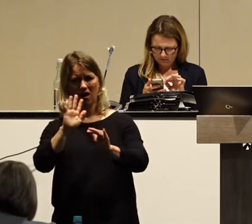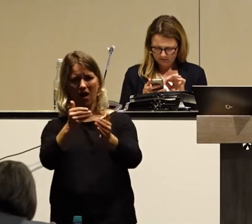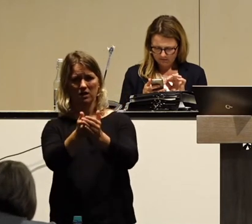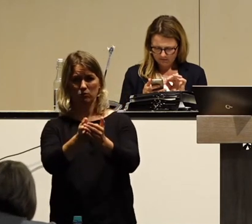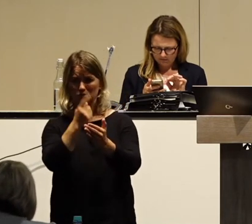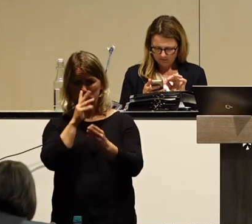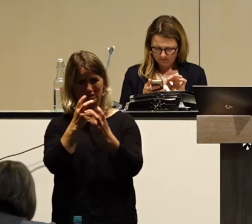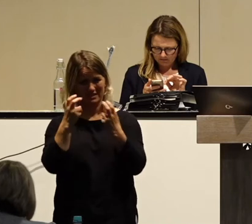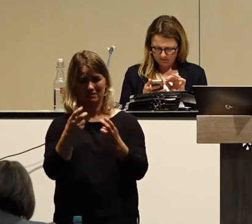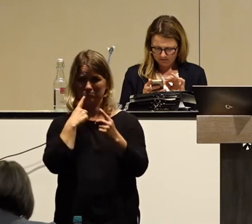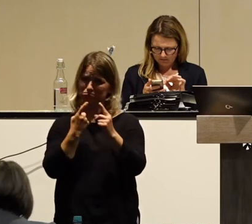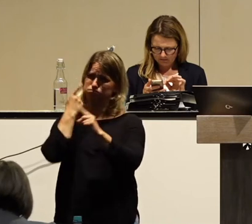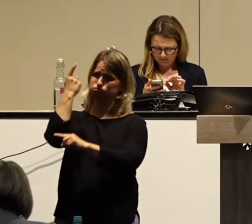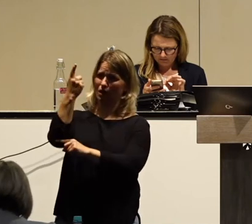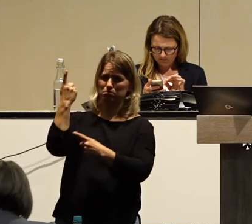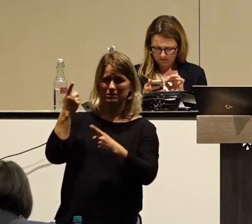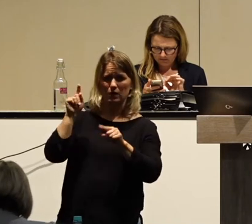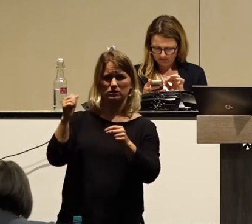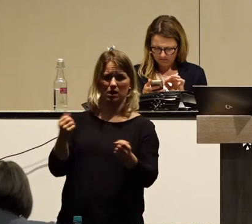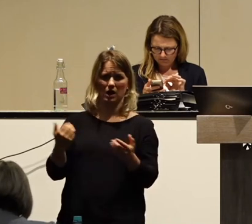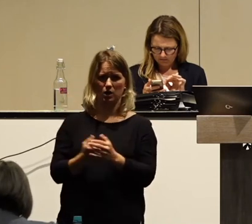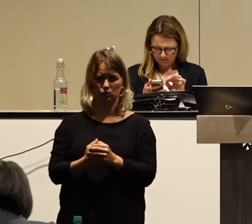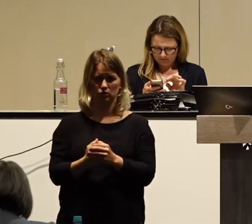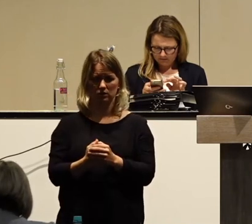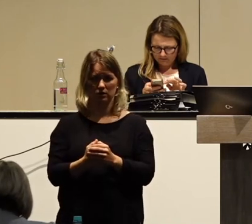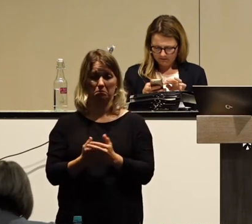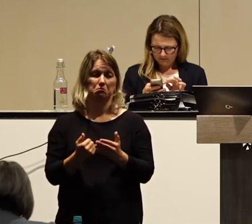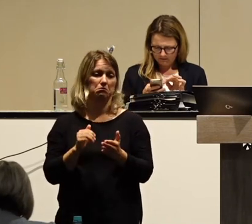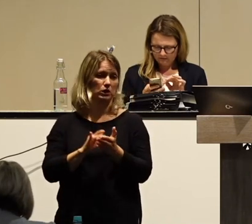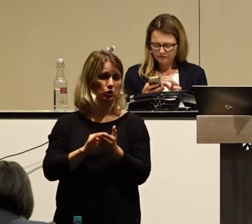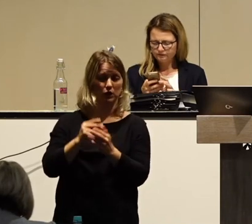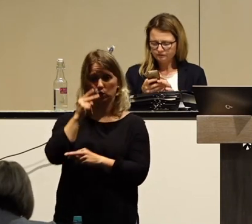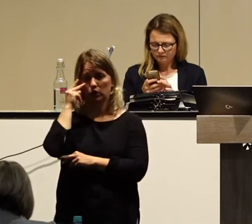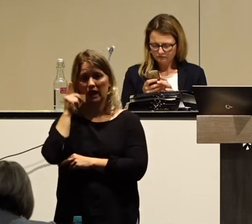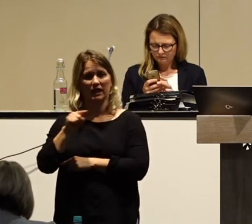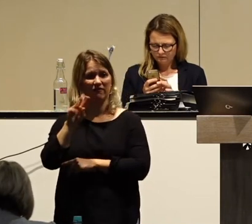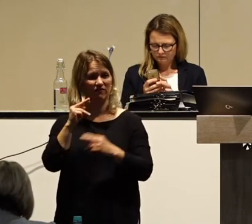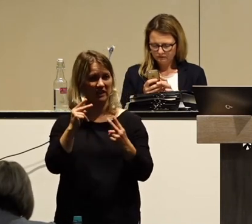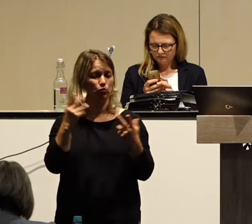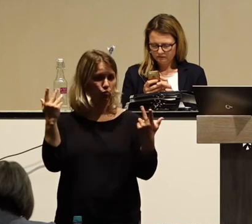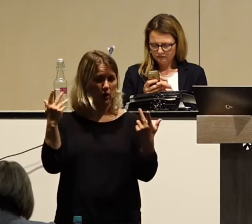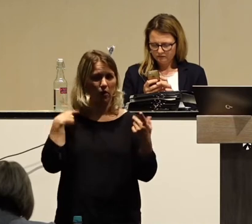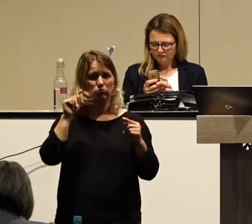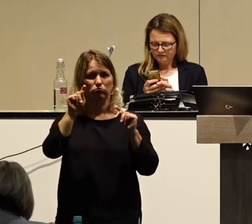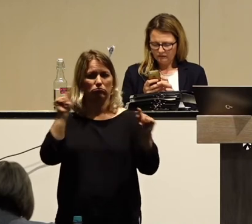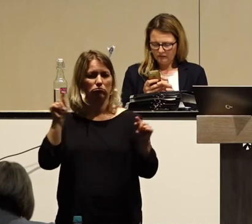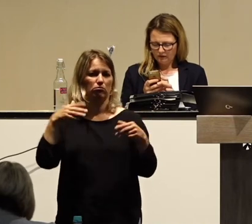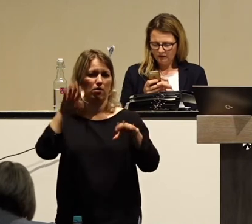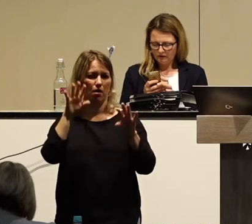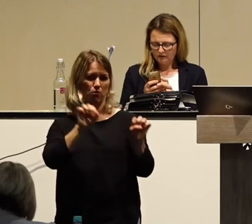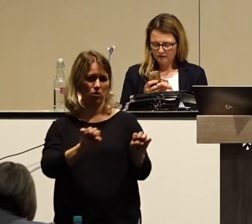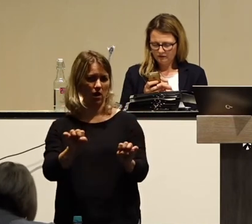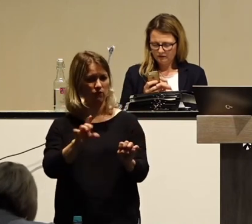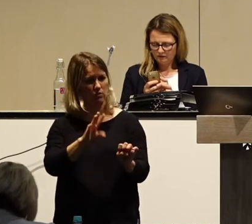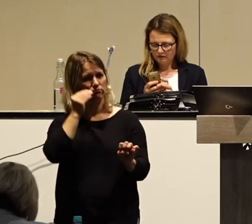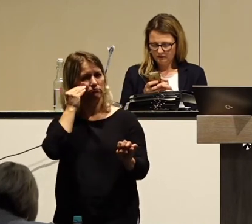Himmel stattfinden, wenn das aus Hygienemaßnahmensicht erforderlich ist, können Lerngelegenheiten bieten, die tatsächlich Bildung